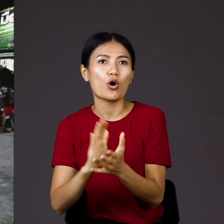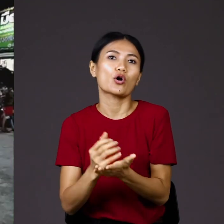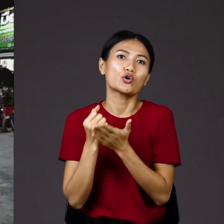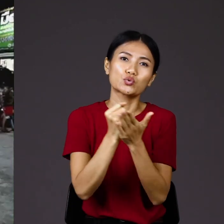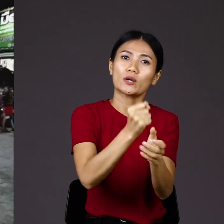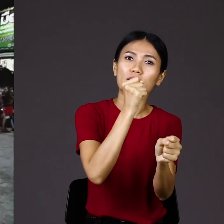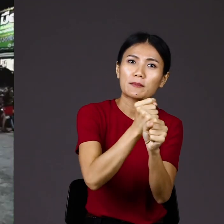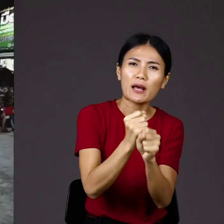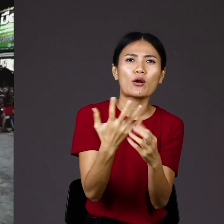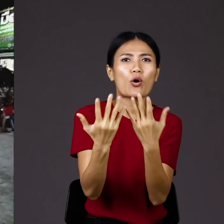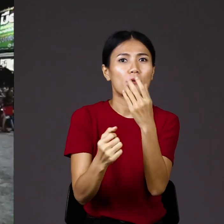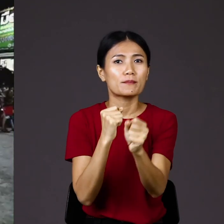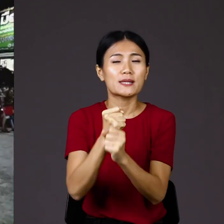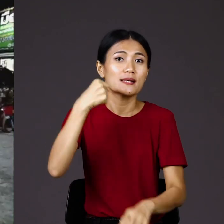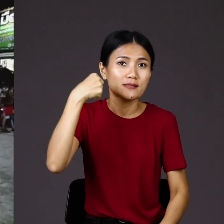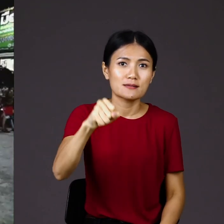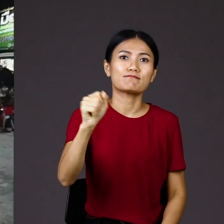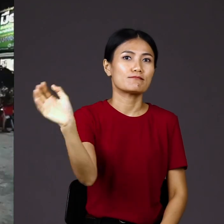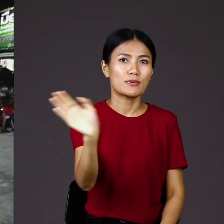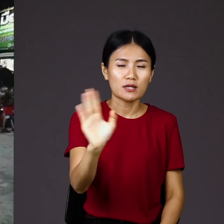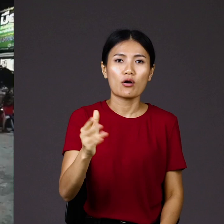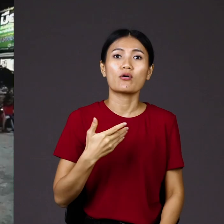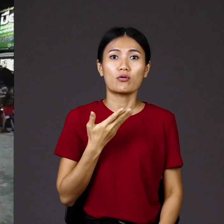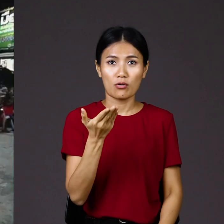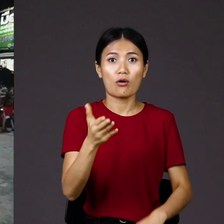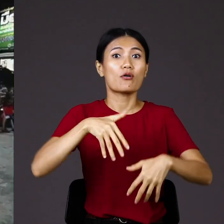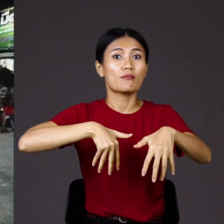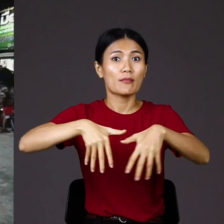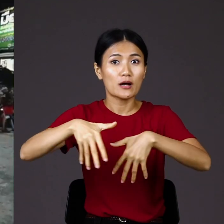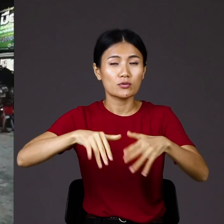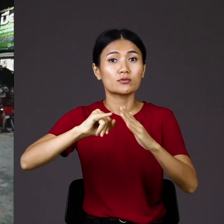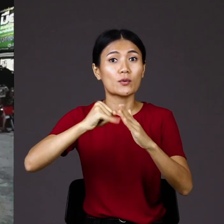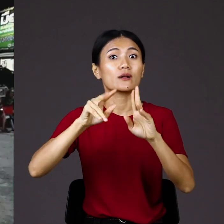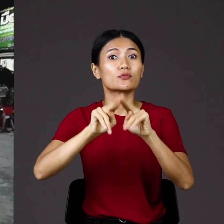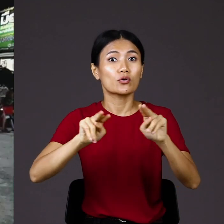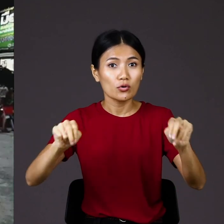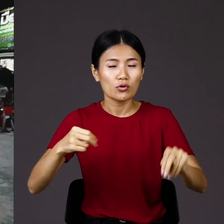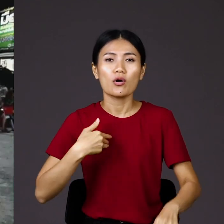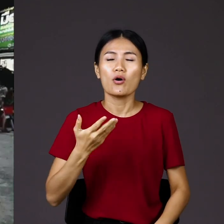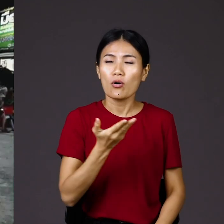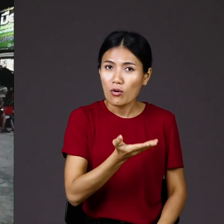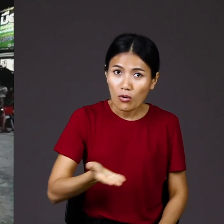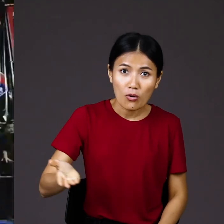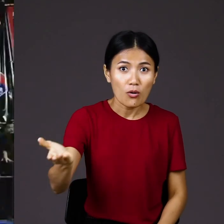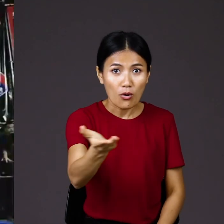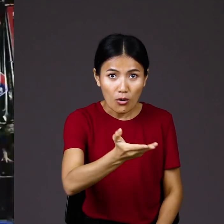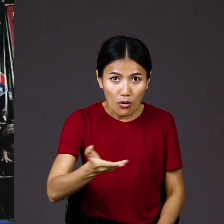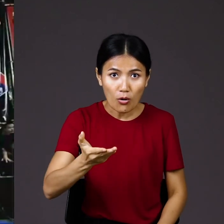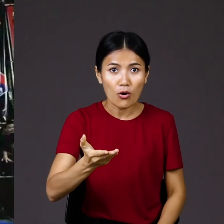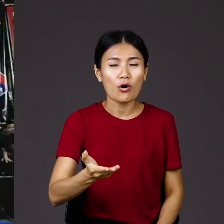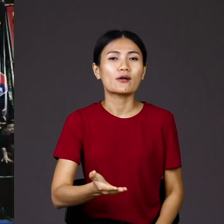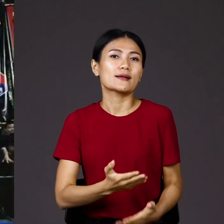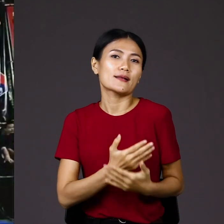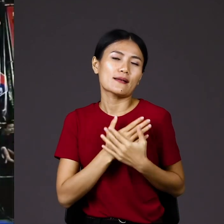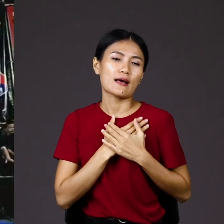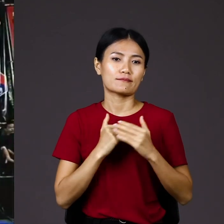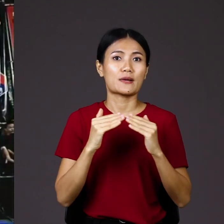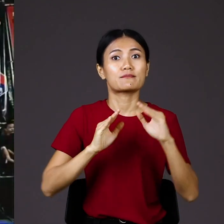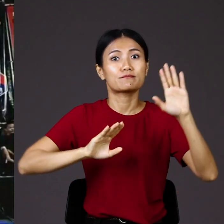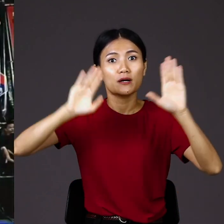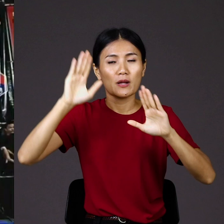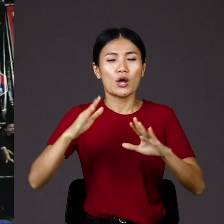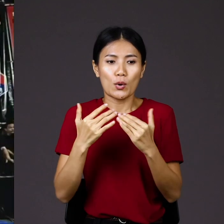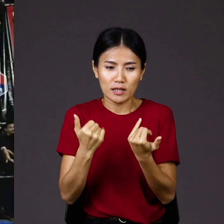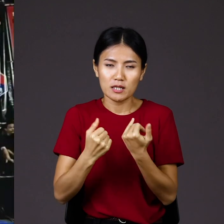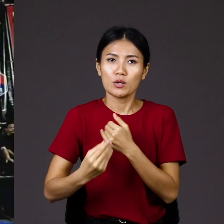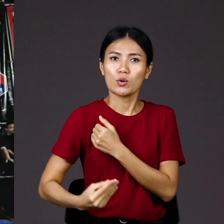ได้ทันทีไม่ต้องรอ10ปีขอแรงคนนนทบุรีชาวนนทบุรีผู้มีจิตใจรักประชาธิป